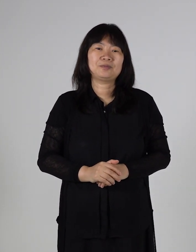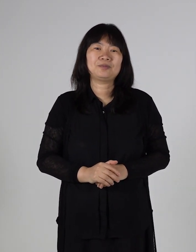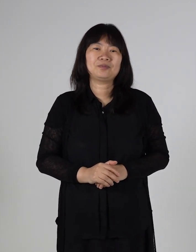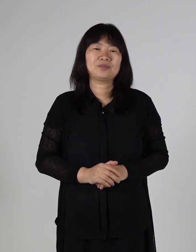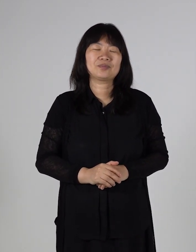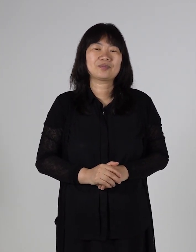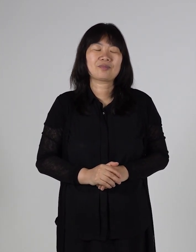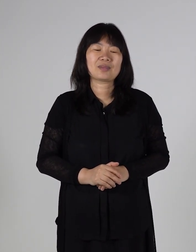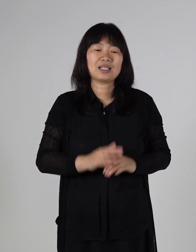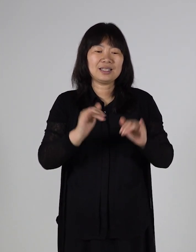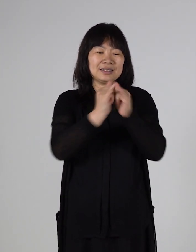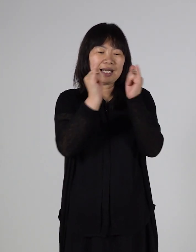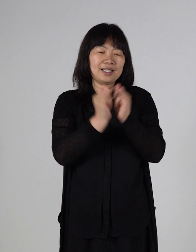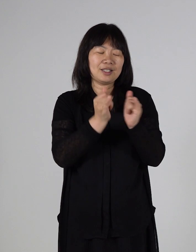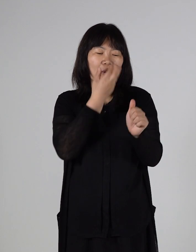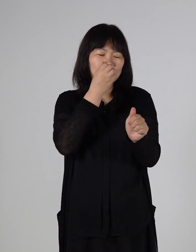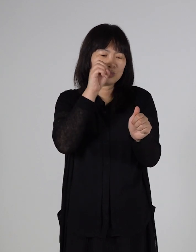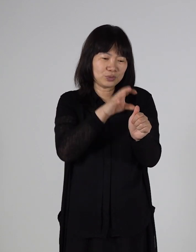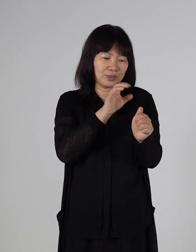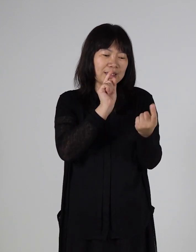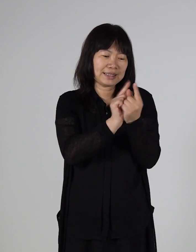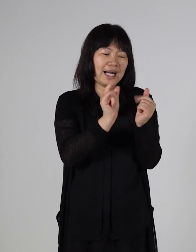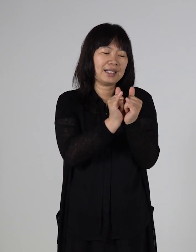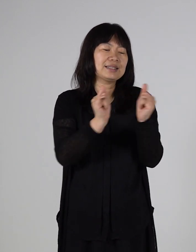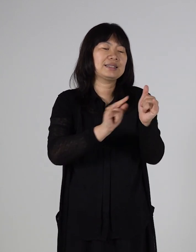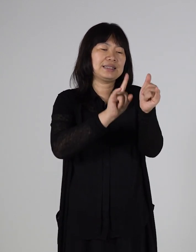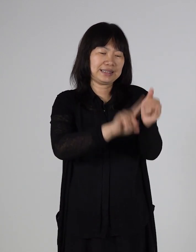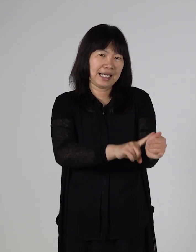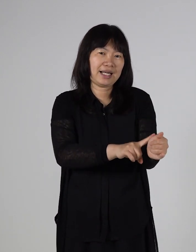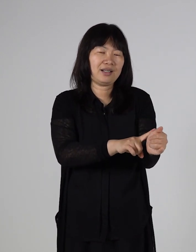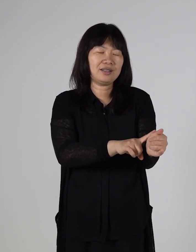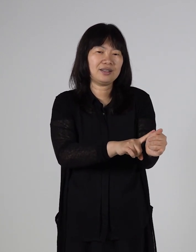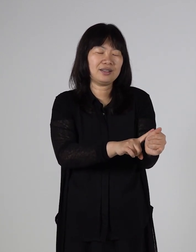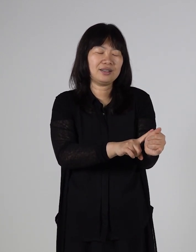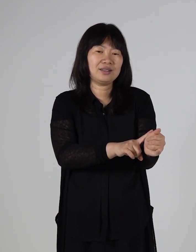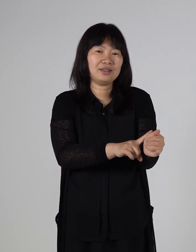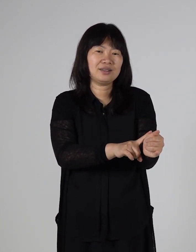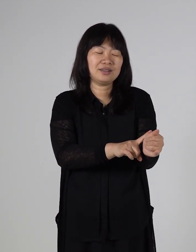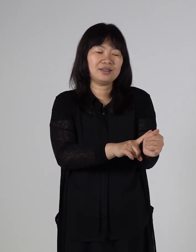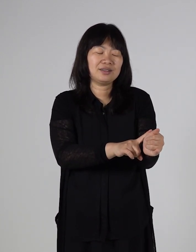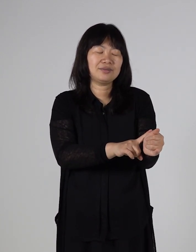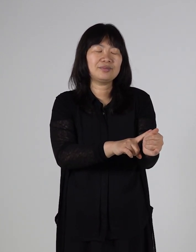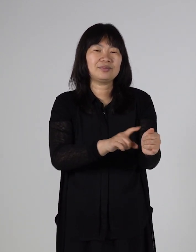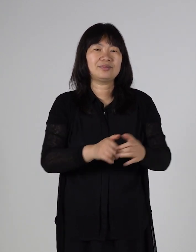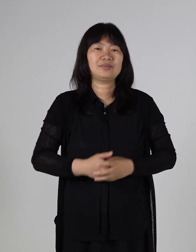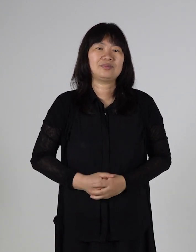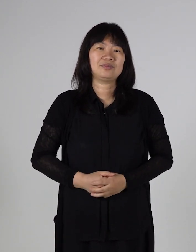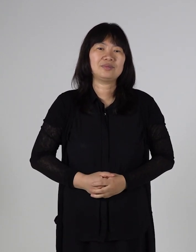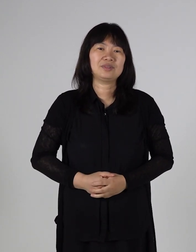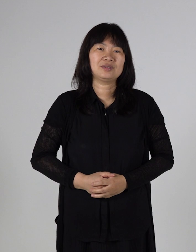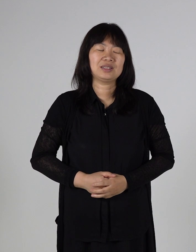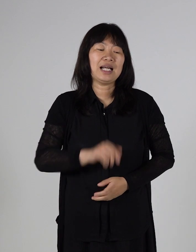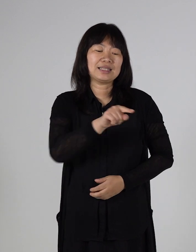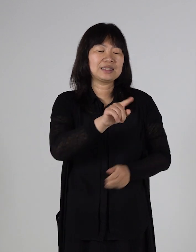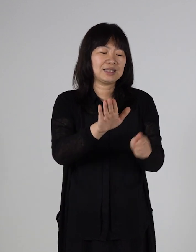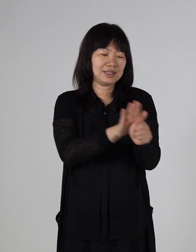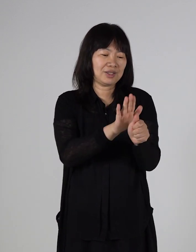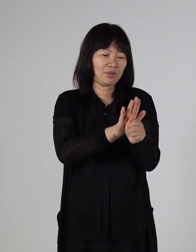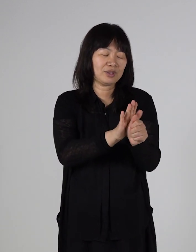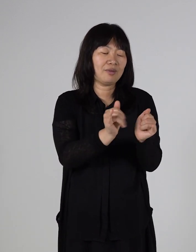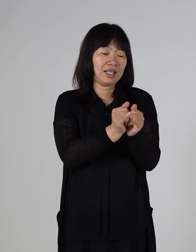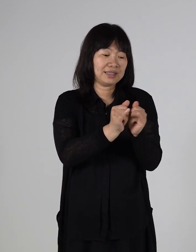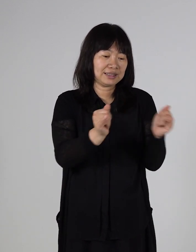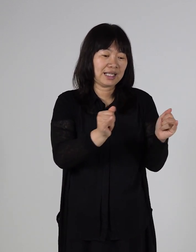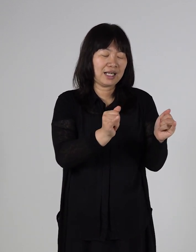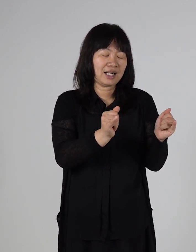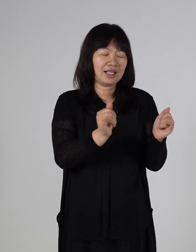아니라 그들이 업신여기던 자들, 낮은 자들. 이것이 우리